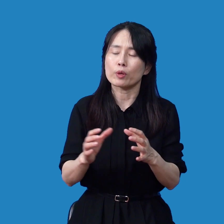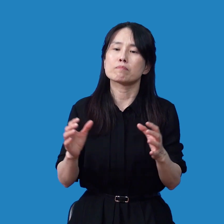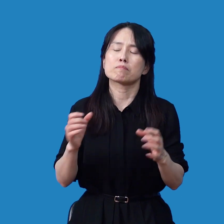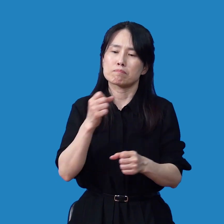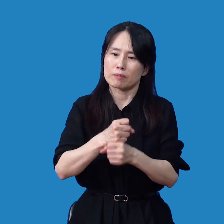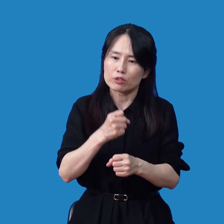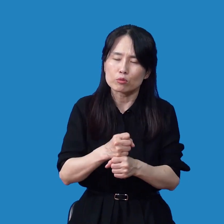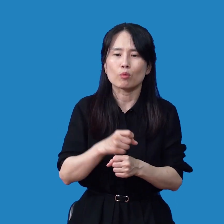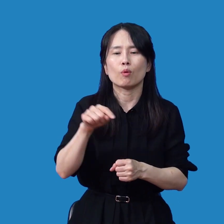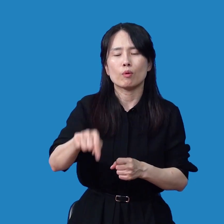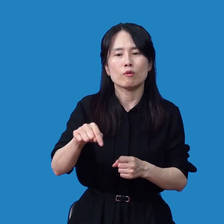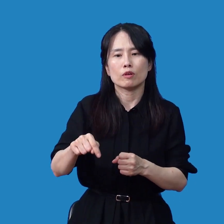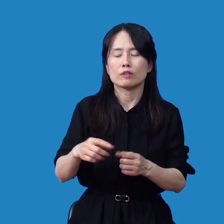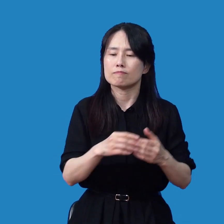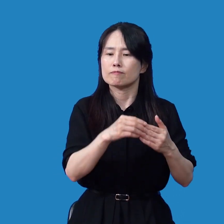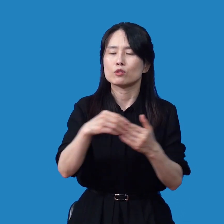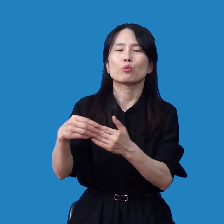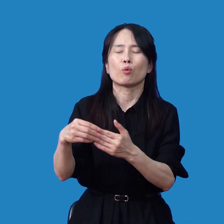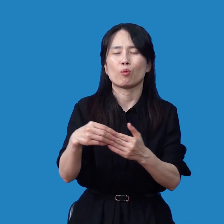인도하게 된 것입니다.